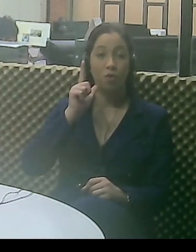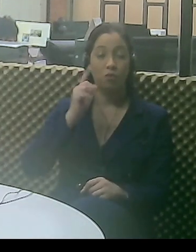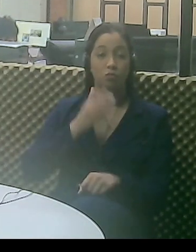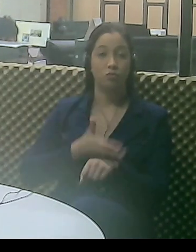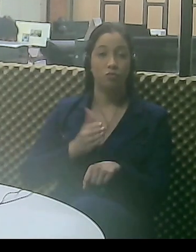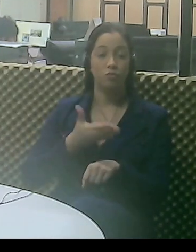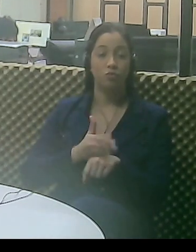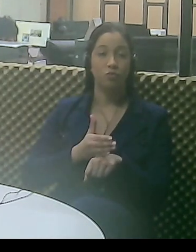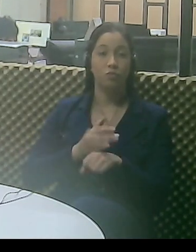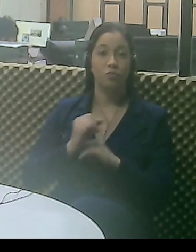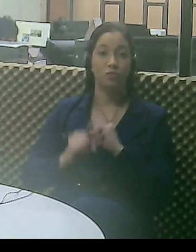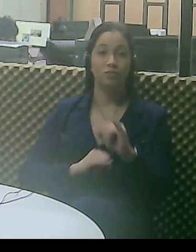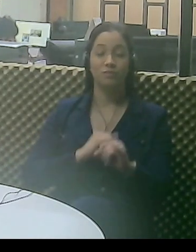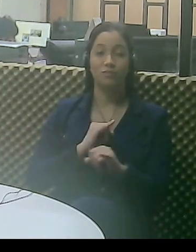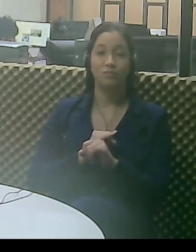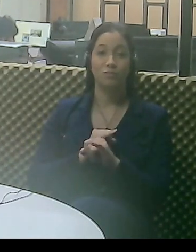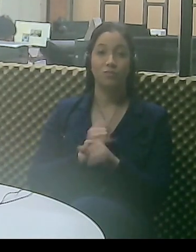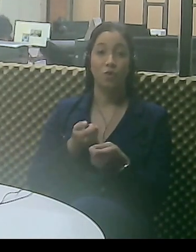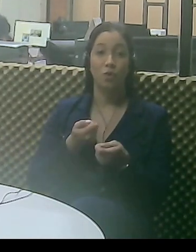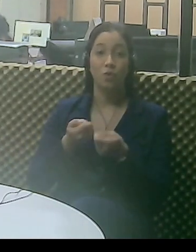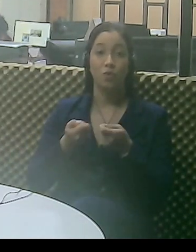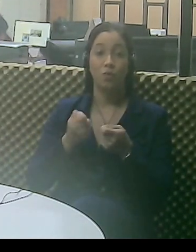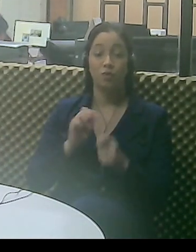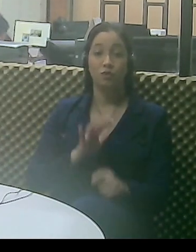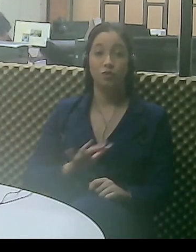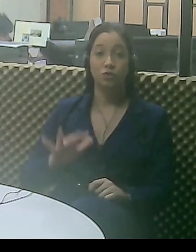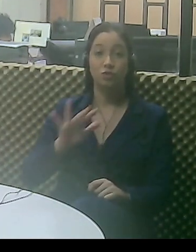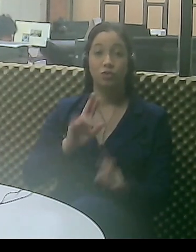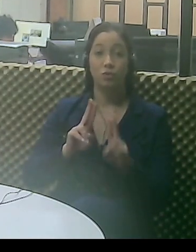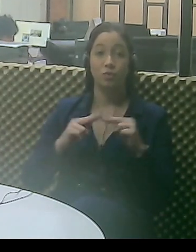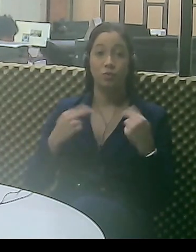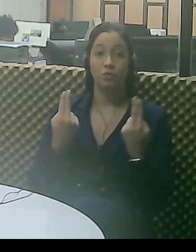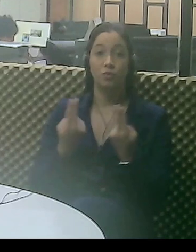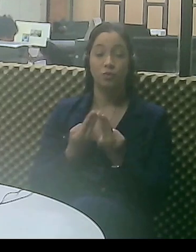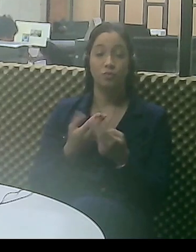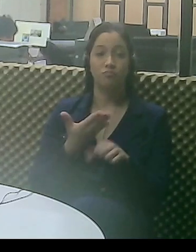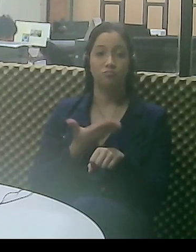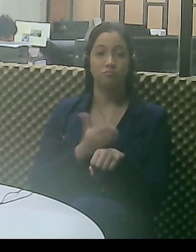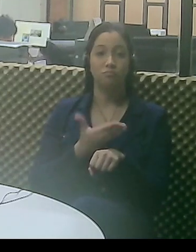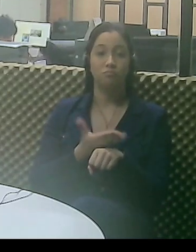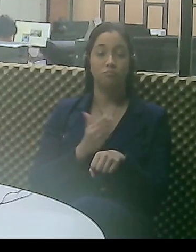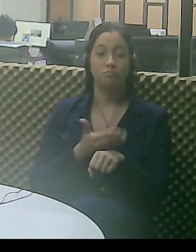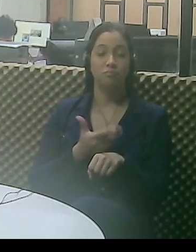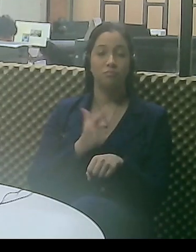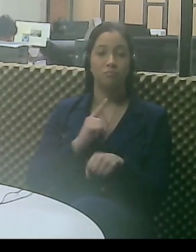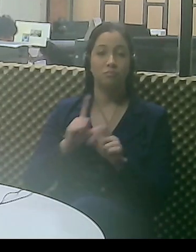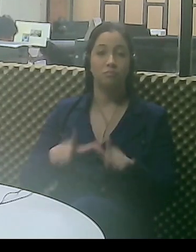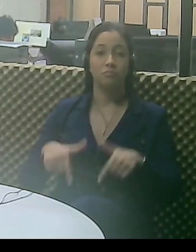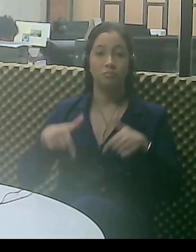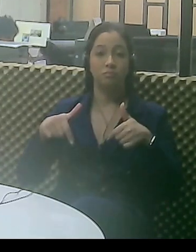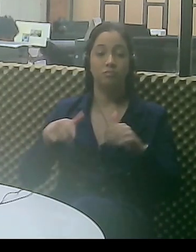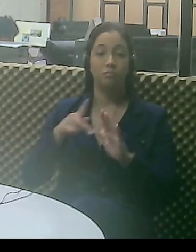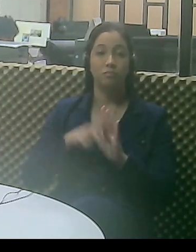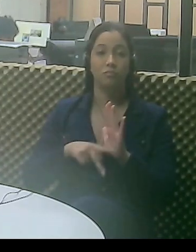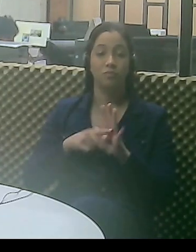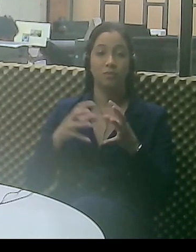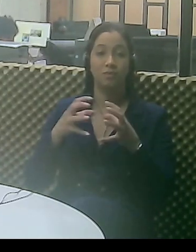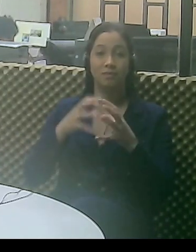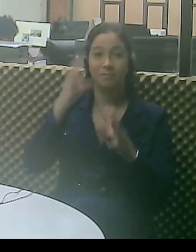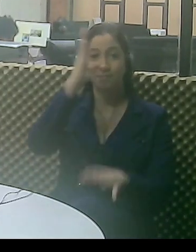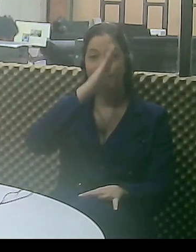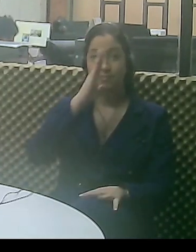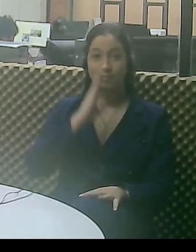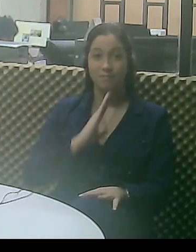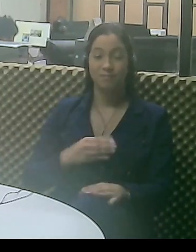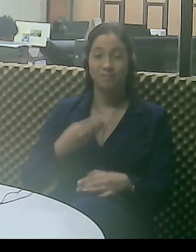capacitação online oferecida pela Controladoria Geral da União. O treinamento integra as ações do programa Time Brasil, ao